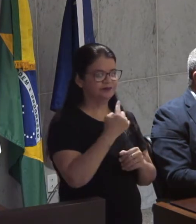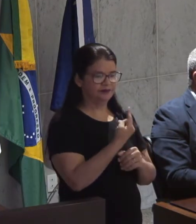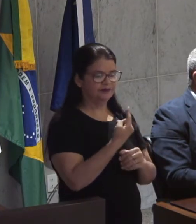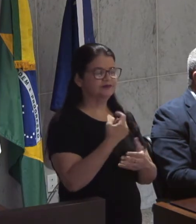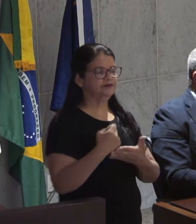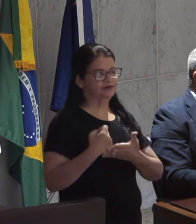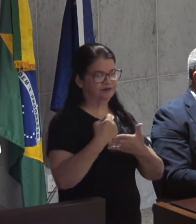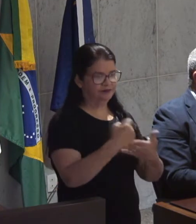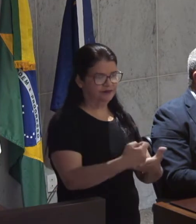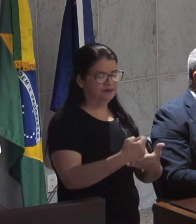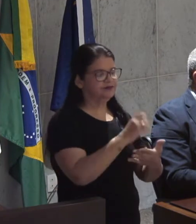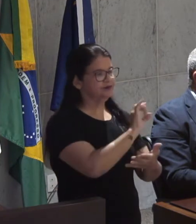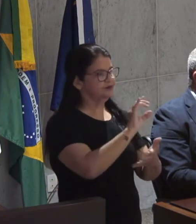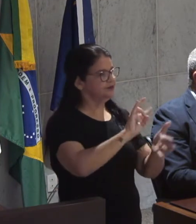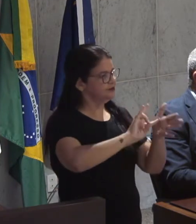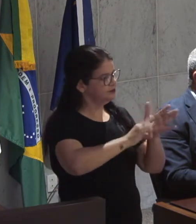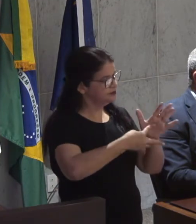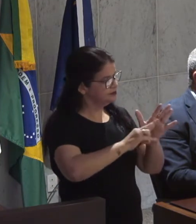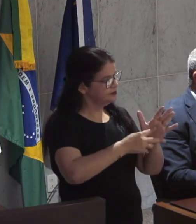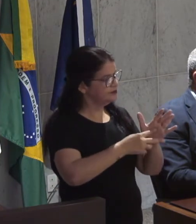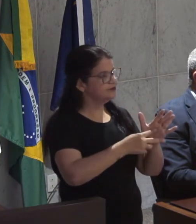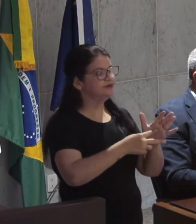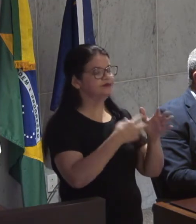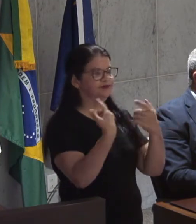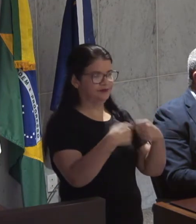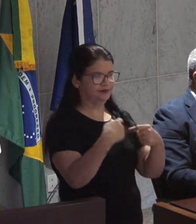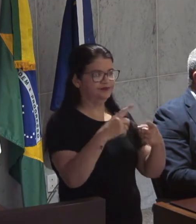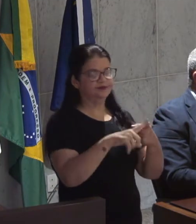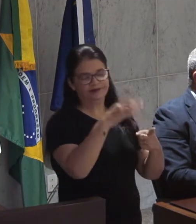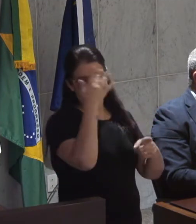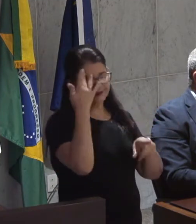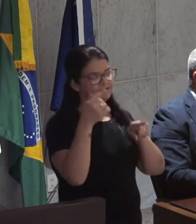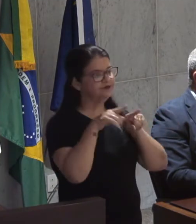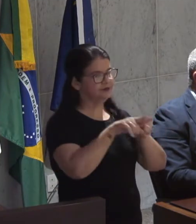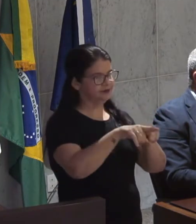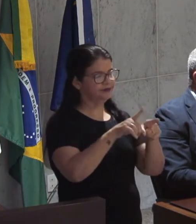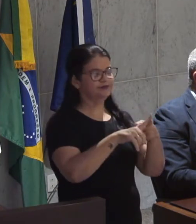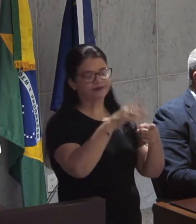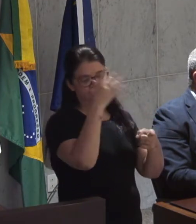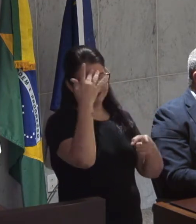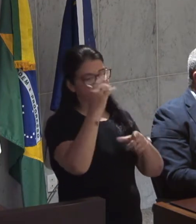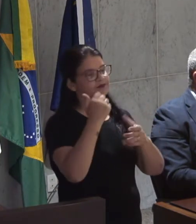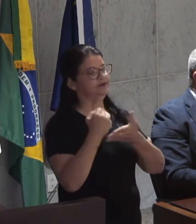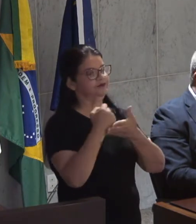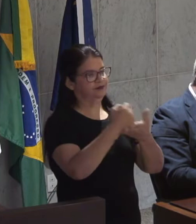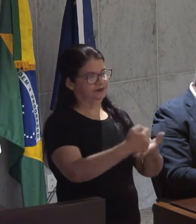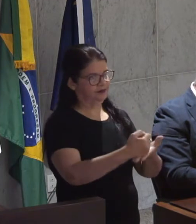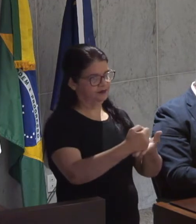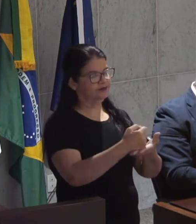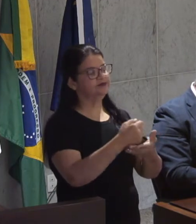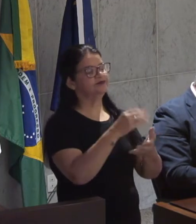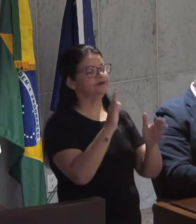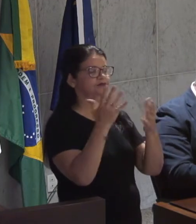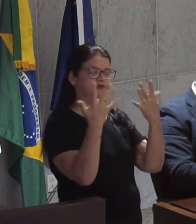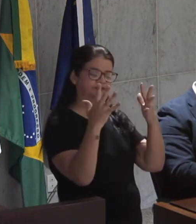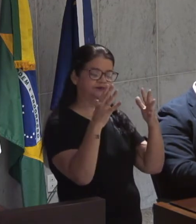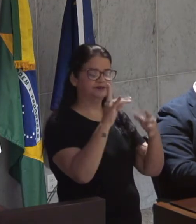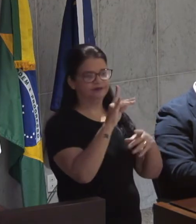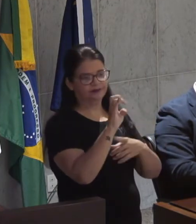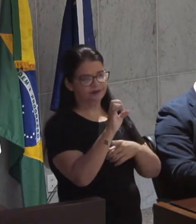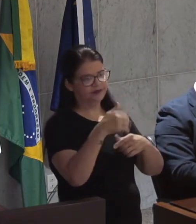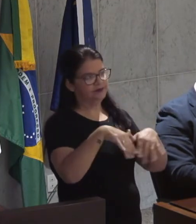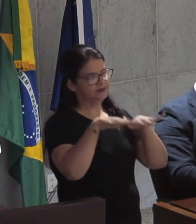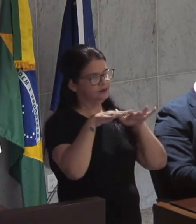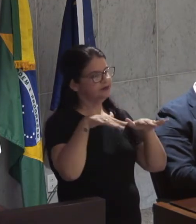com cada sindicato, mas também com os aliados, os parceiros de primeira hora. Parabéns, Doriel, pela audiência,